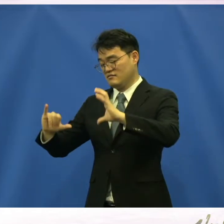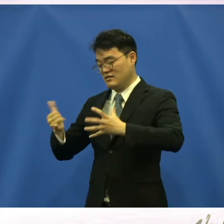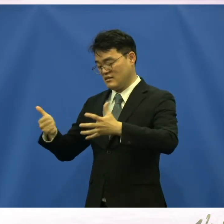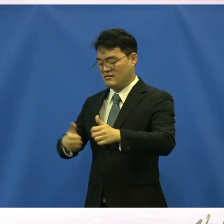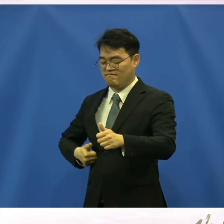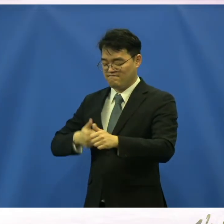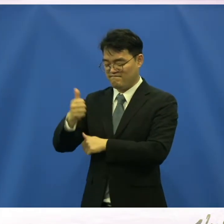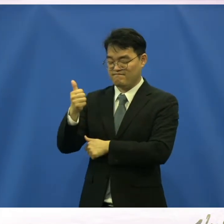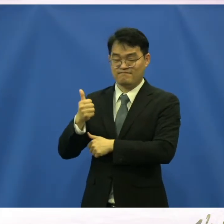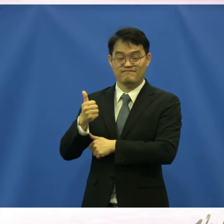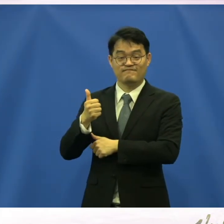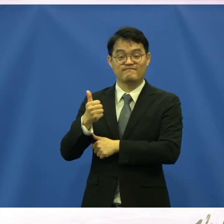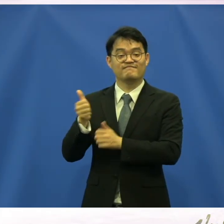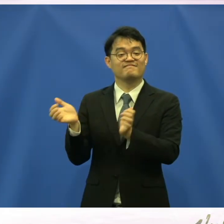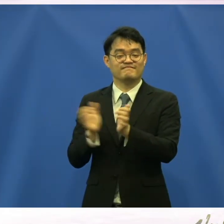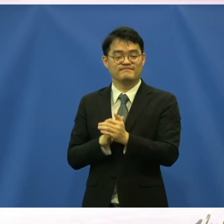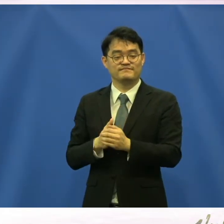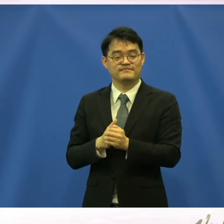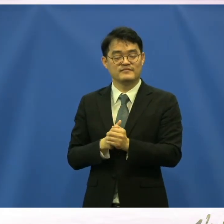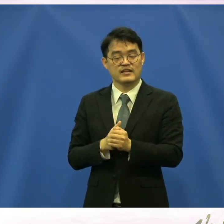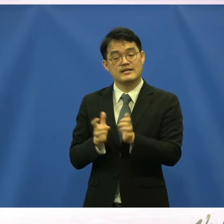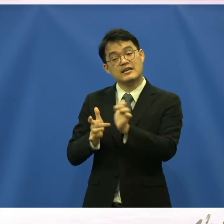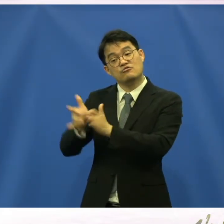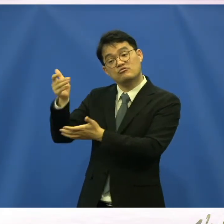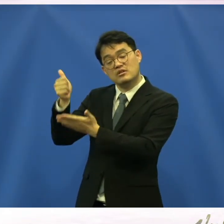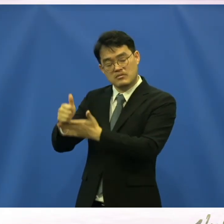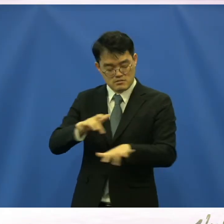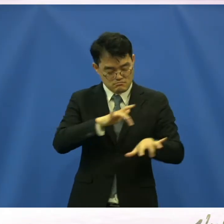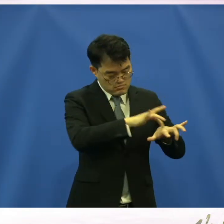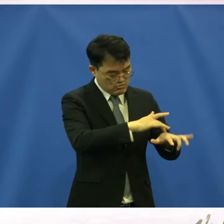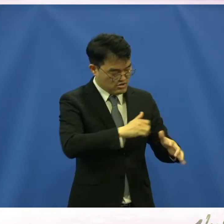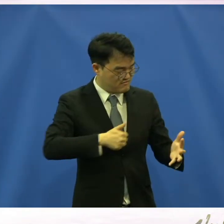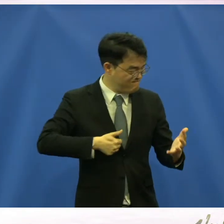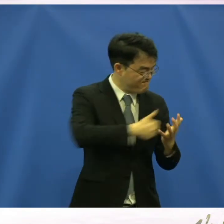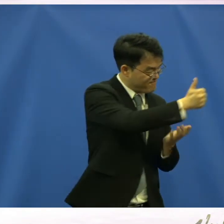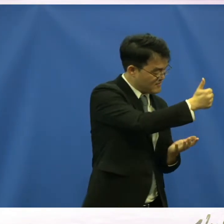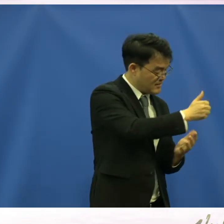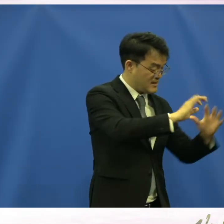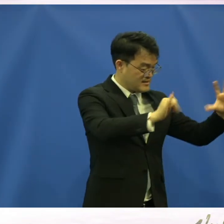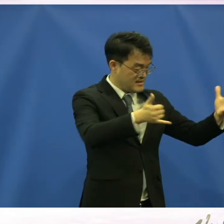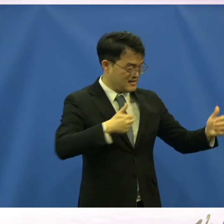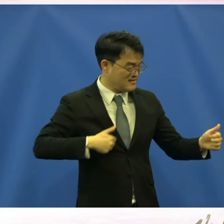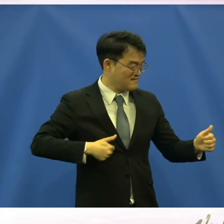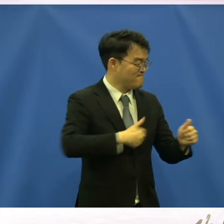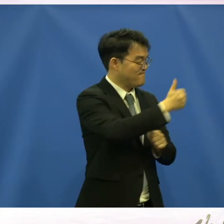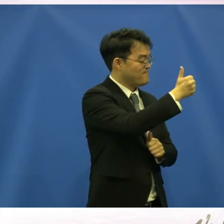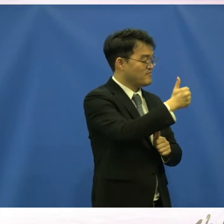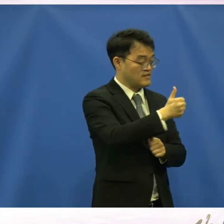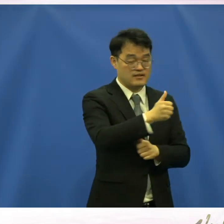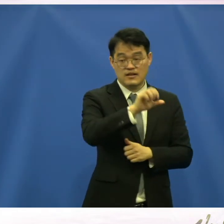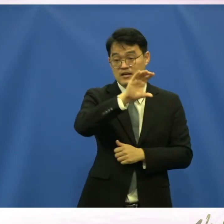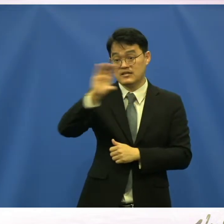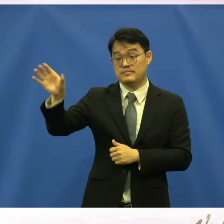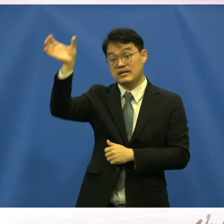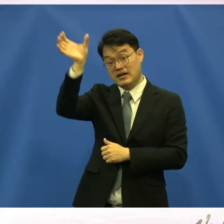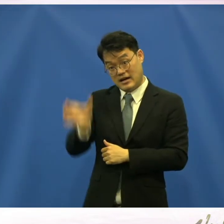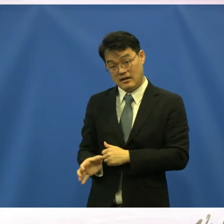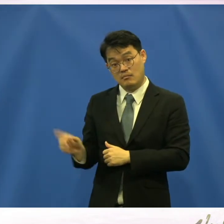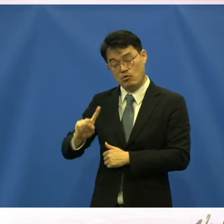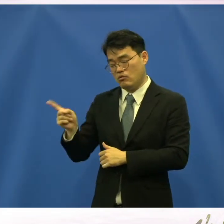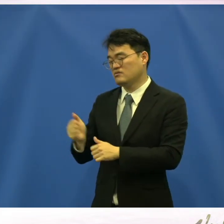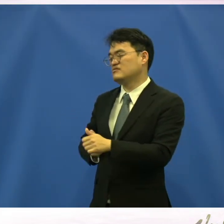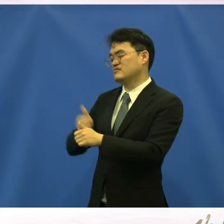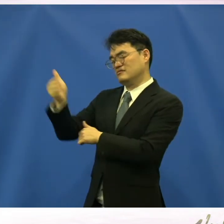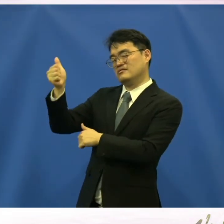주님은 마귀에게 승리하셨습니다. 세상에 대해서 이기셨습니다. 십자가는 승리의 상징이 됐습니다. 이제 우리는 십자가를 바라보면